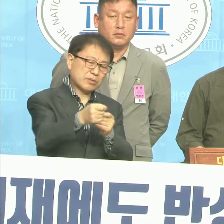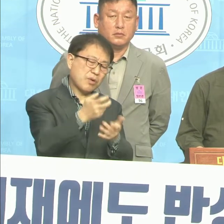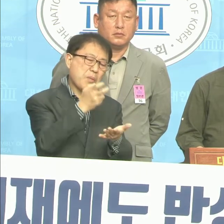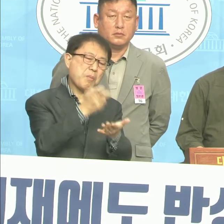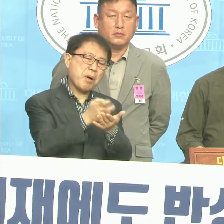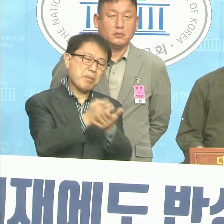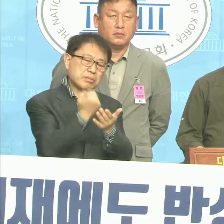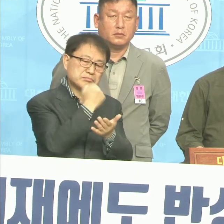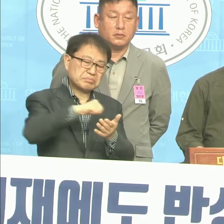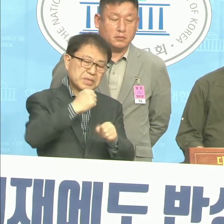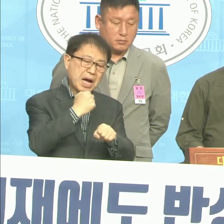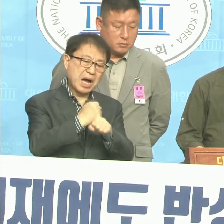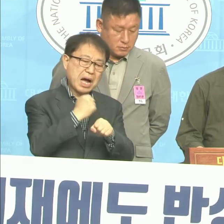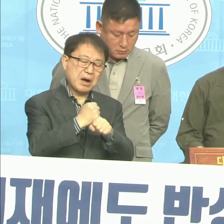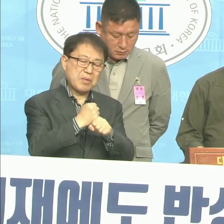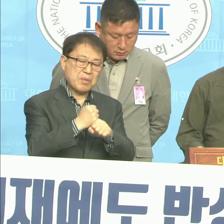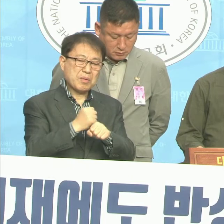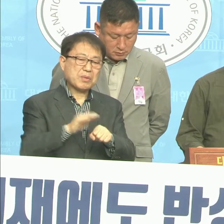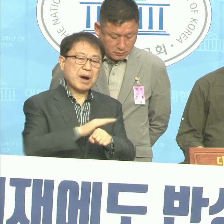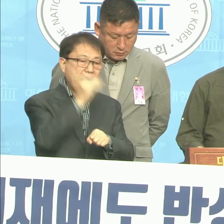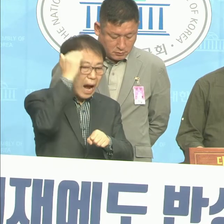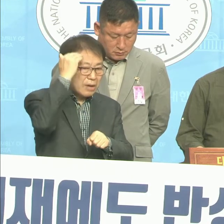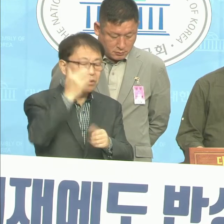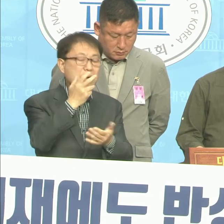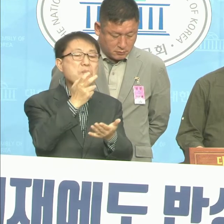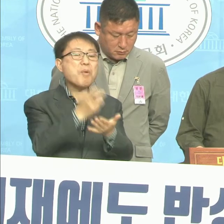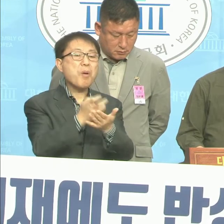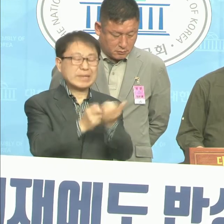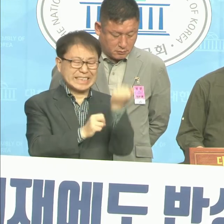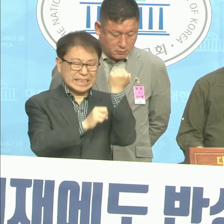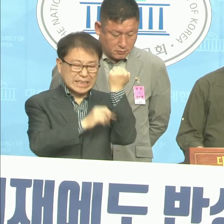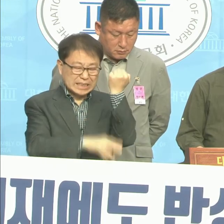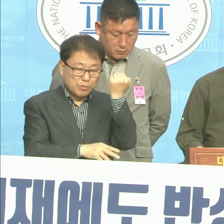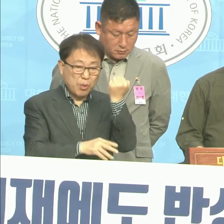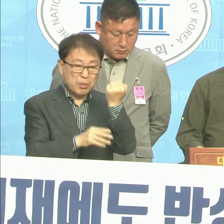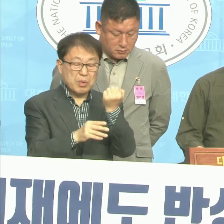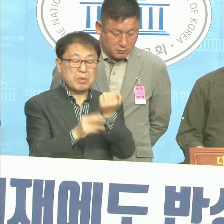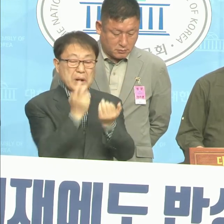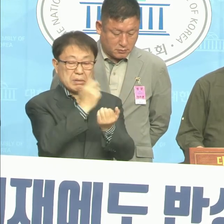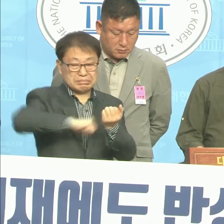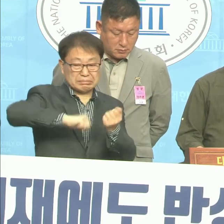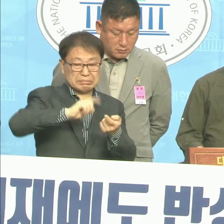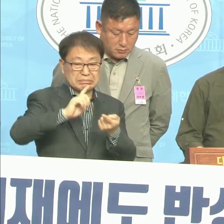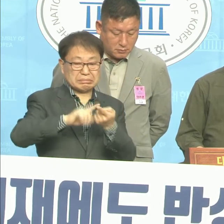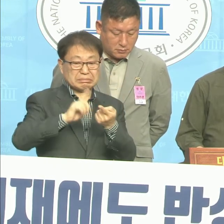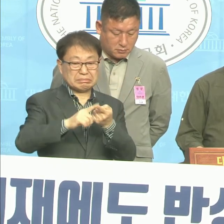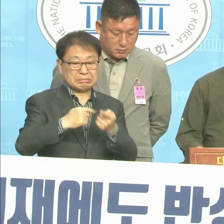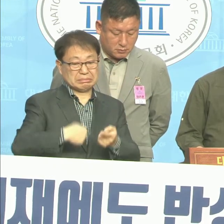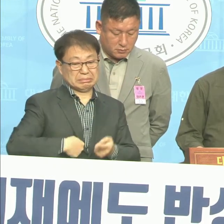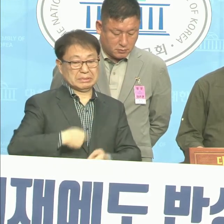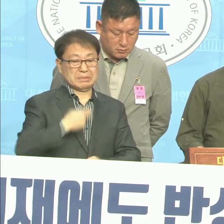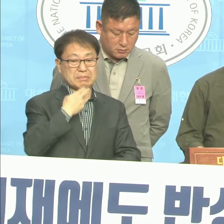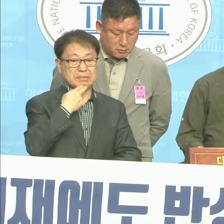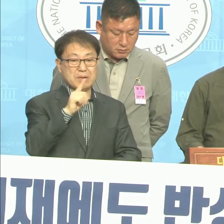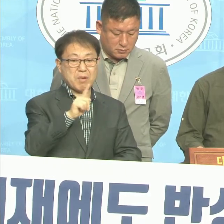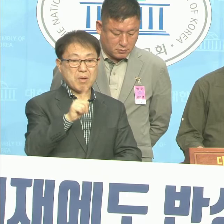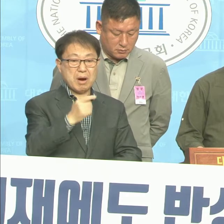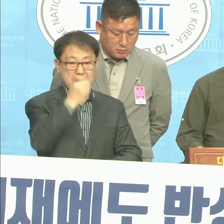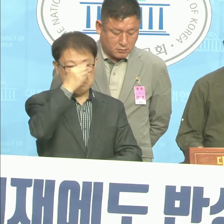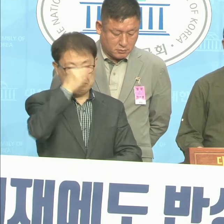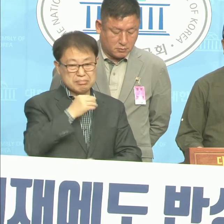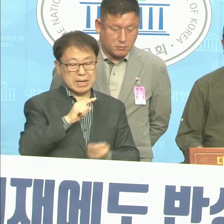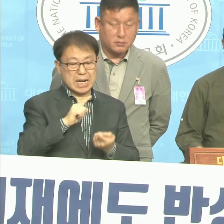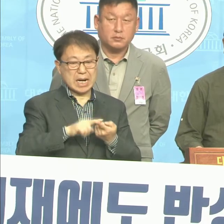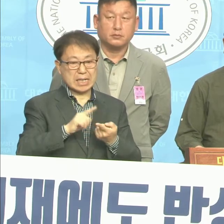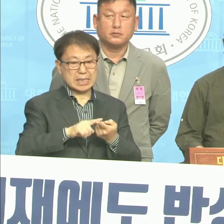무시하고 유린 함은 물론 우리나라의 법치 책 의 근본을 부정하는 얘기를 일말의 양심도 아무렇 들어 없이